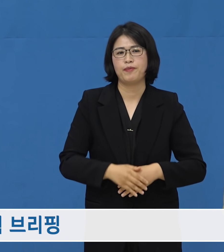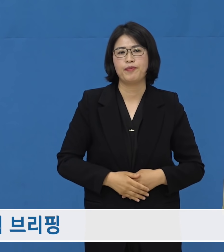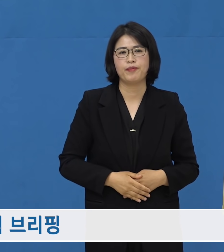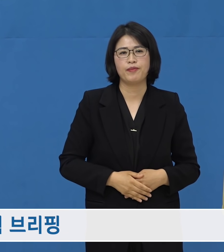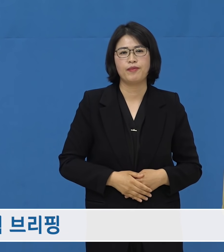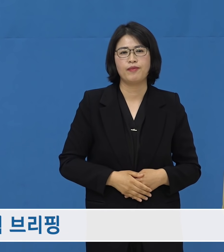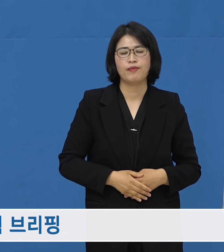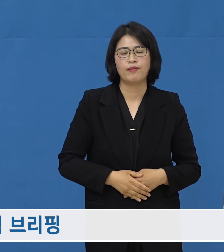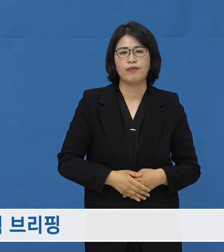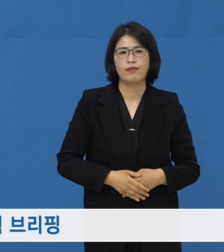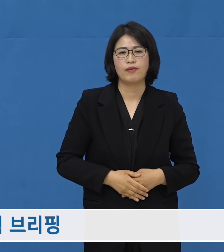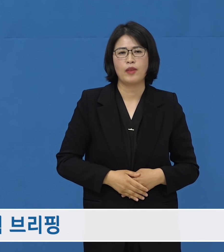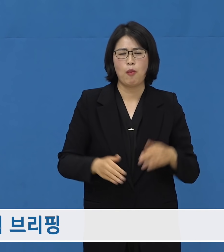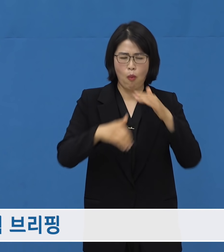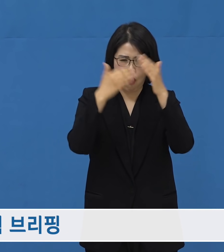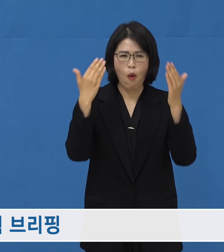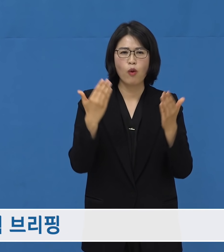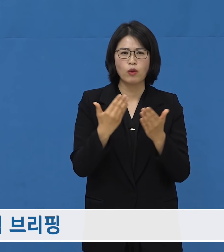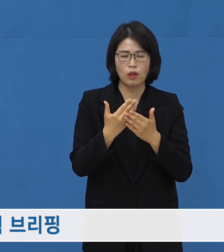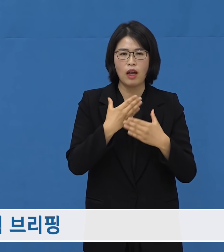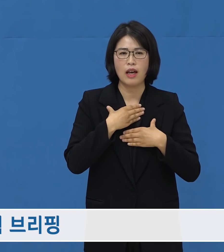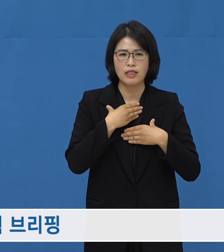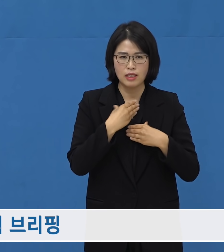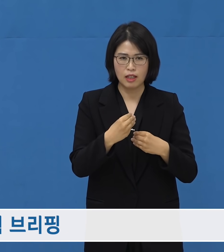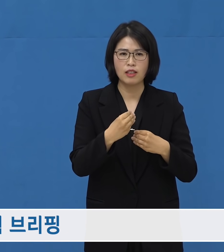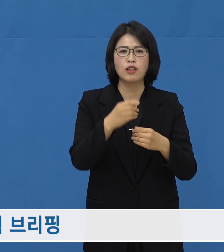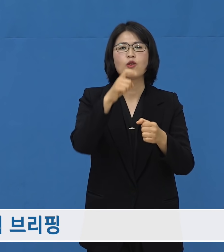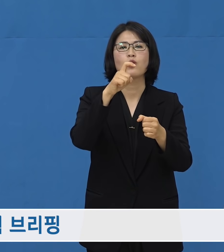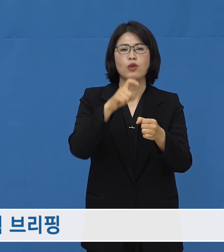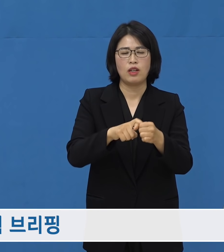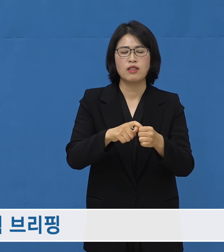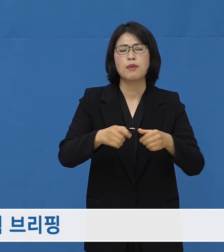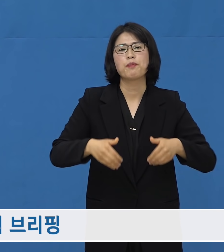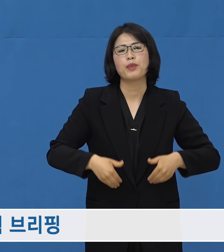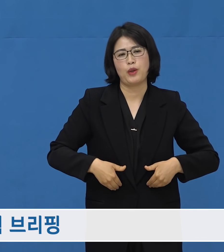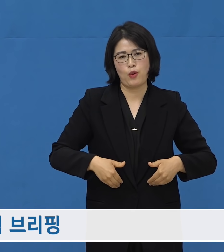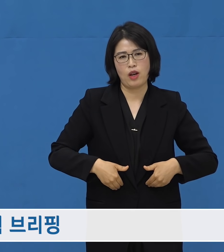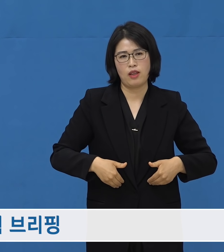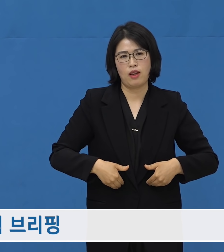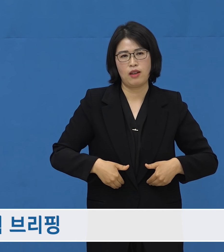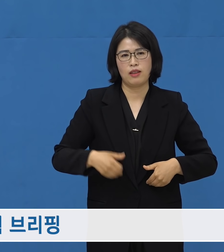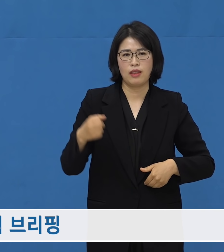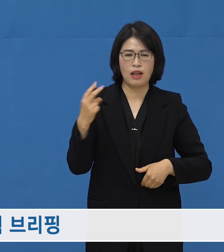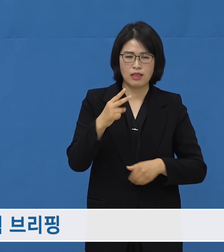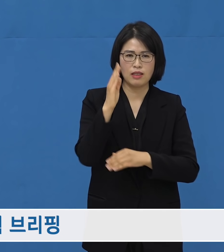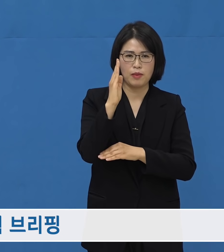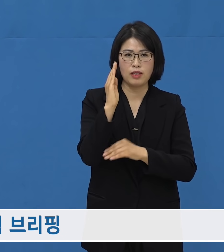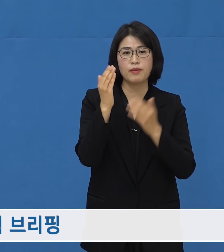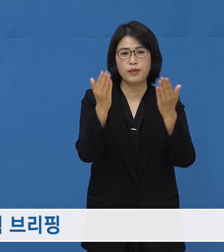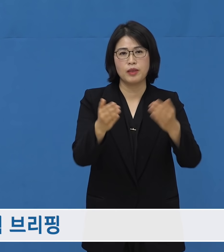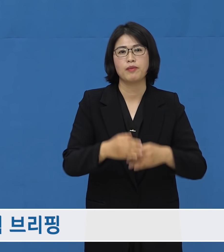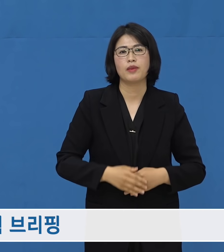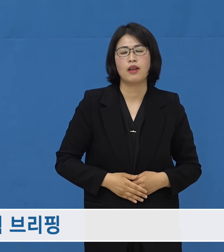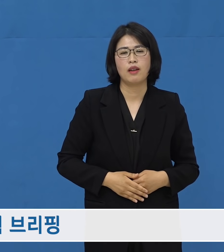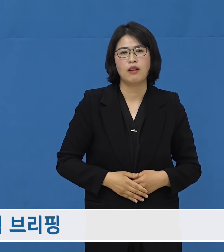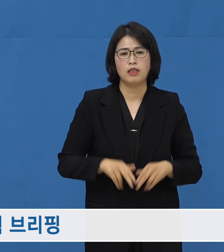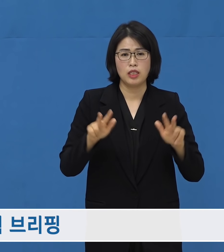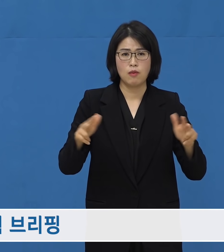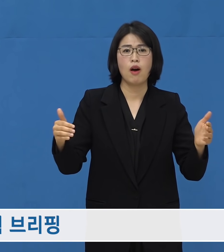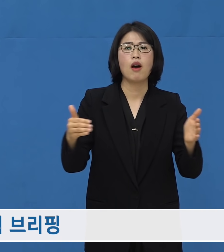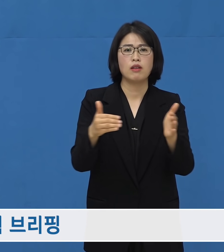당부드리겠습니다. 우리 모두의 안전을 위해 필요한 조치라는 것을 거듭 말씀드립니다.